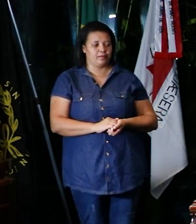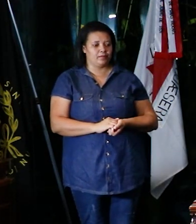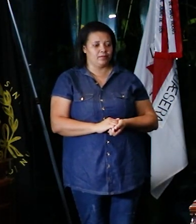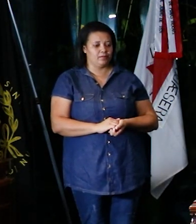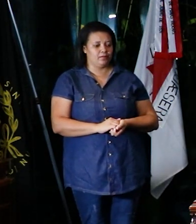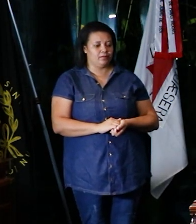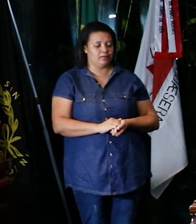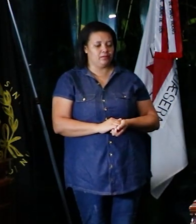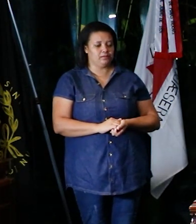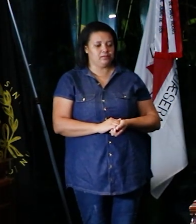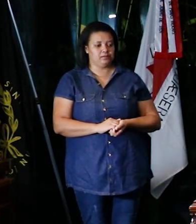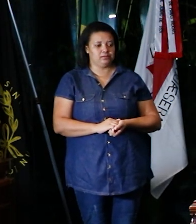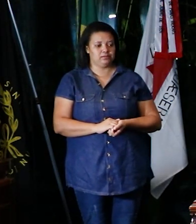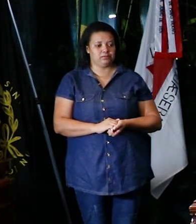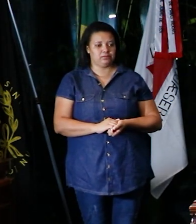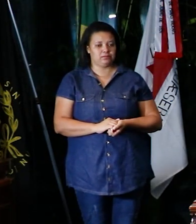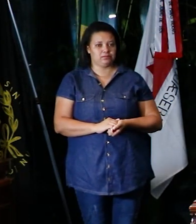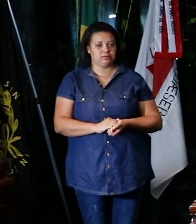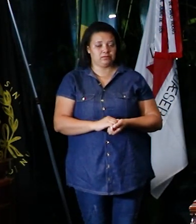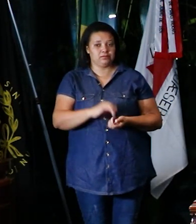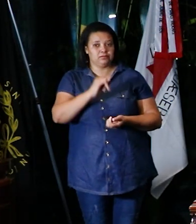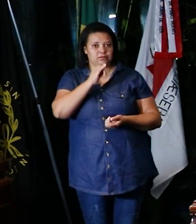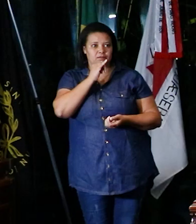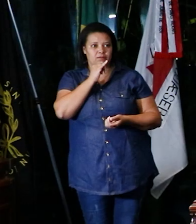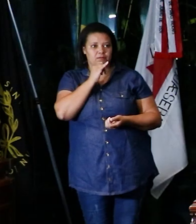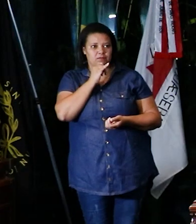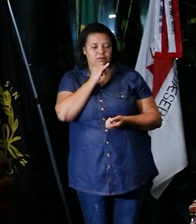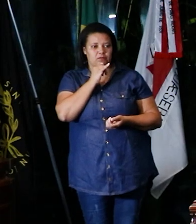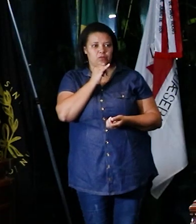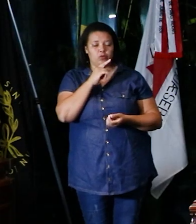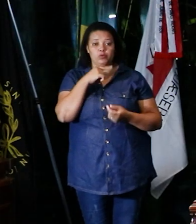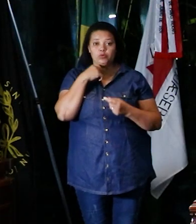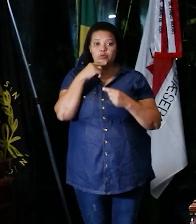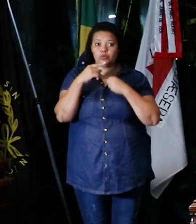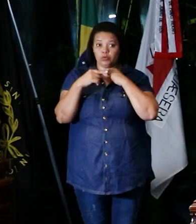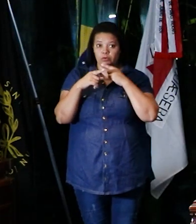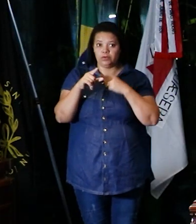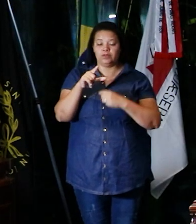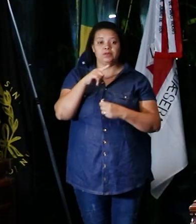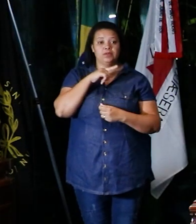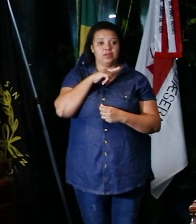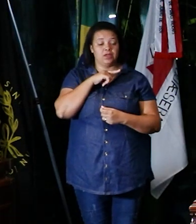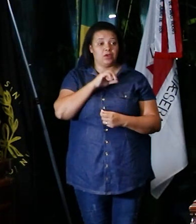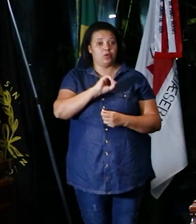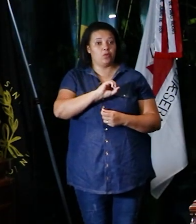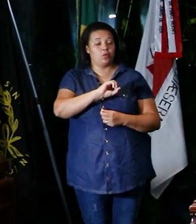Seja pelas questões que ele aborda, seja